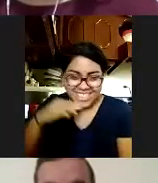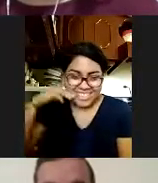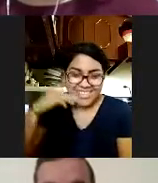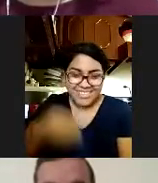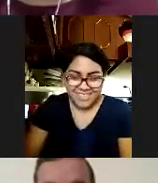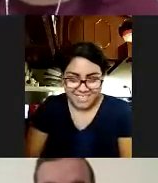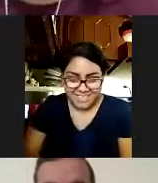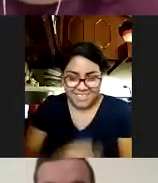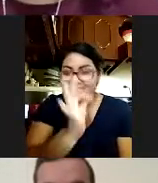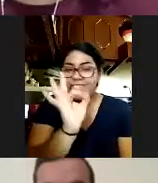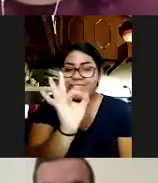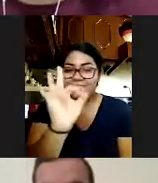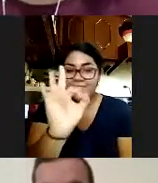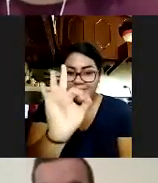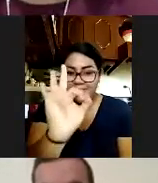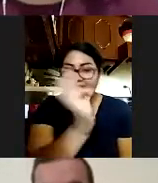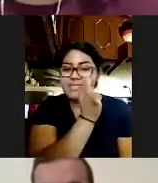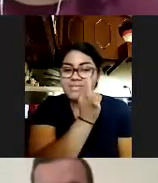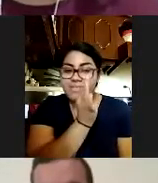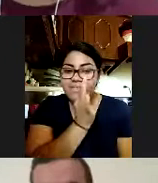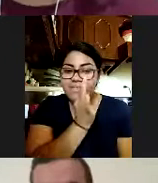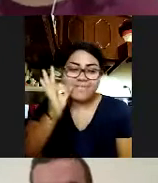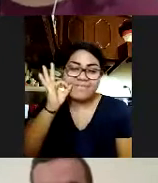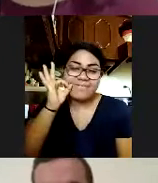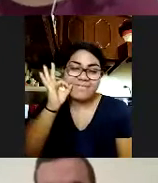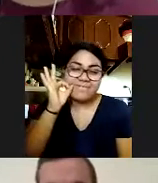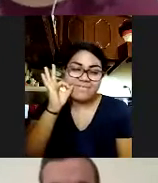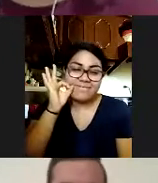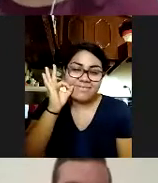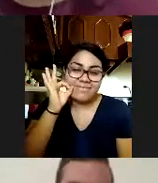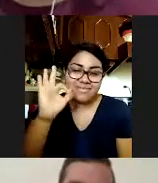que no les puede decir que no, ¿verdad?